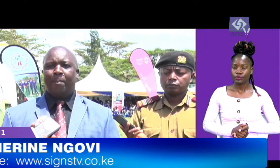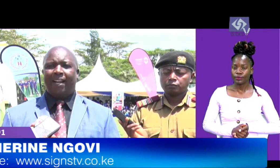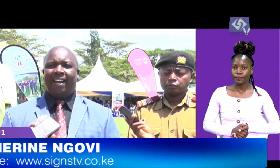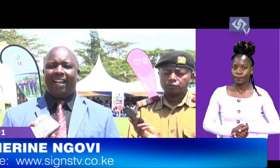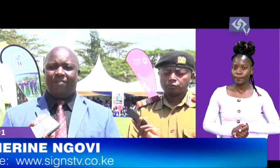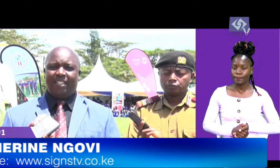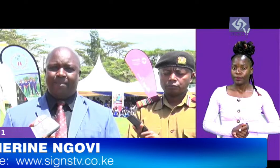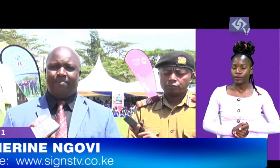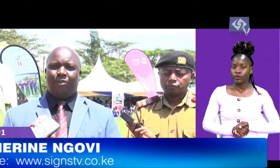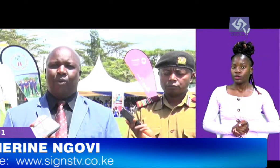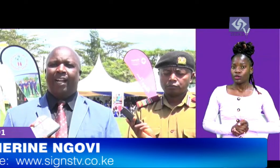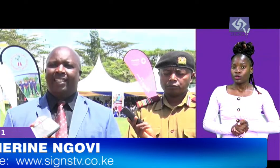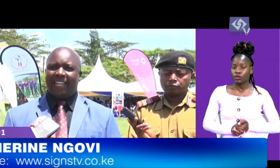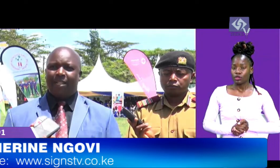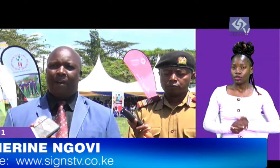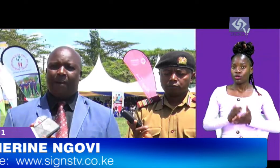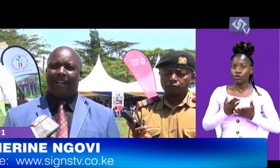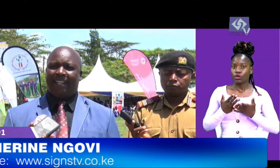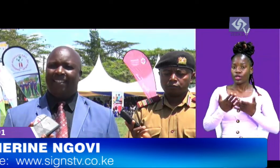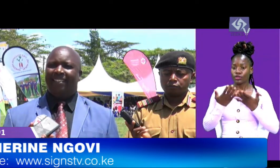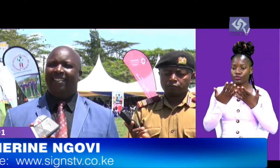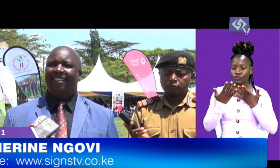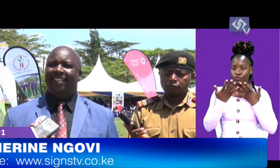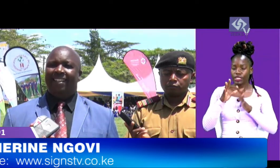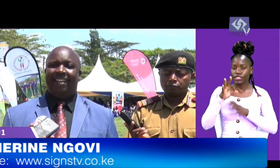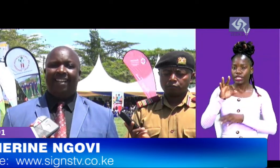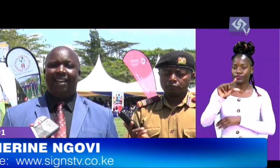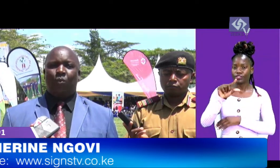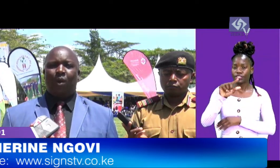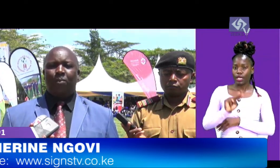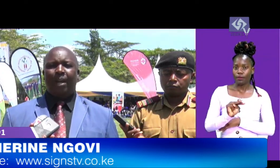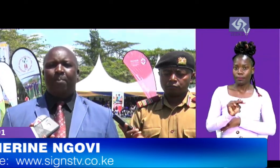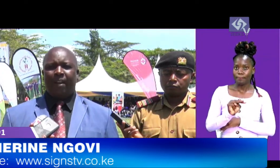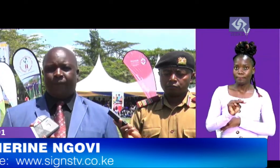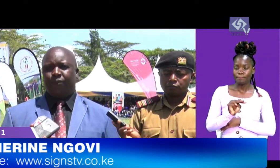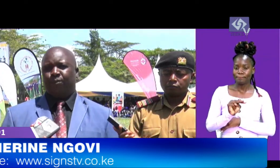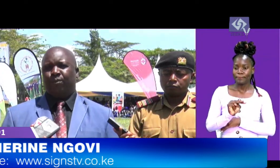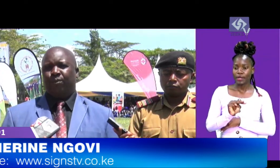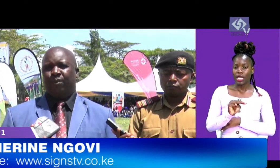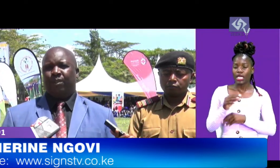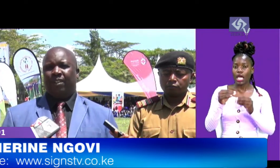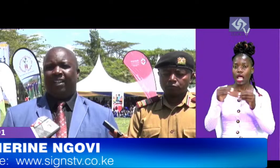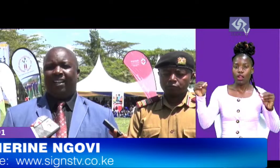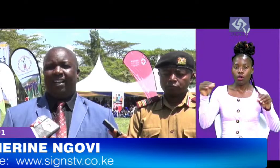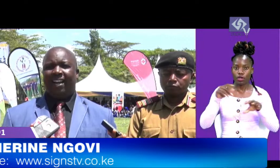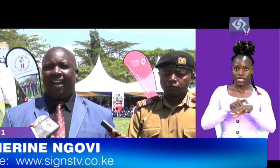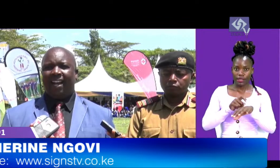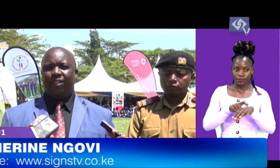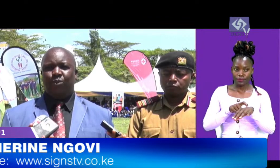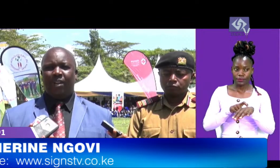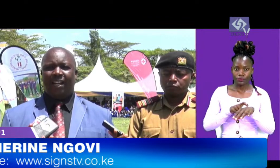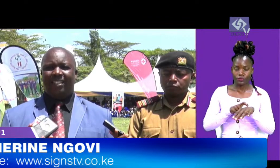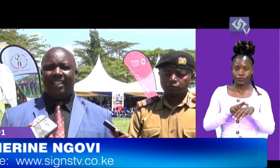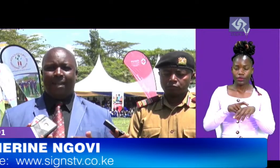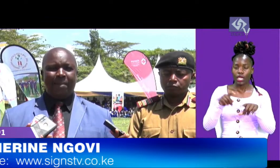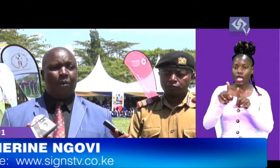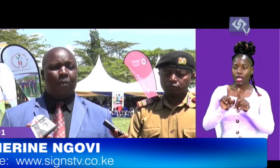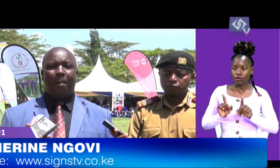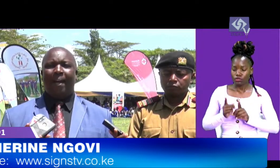kupambana na FGM, ukeketaji wa wanawake kwa muda mrefu, na tunatazamia kwamba baada